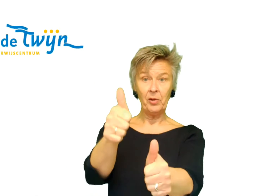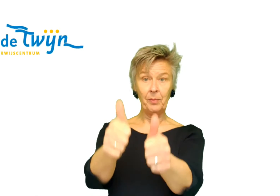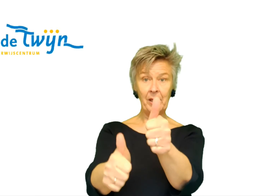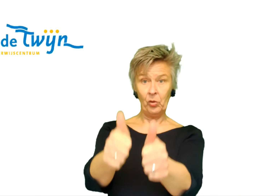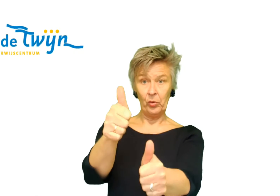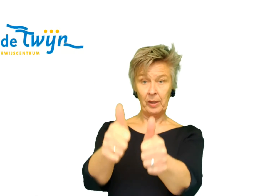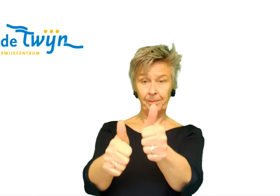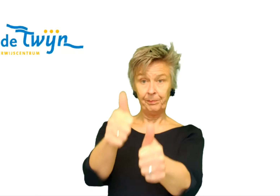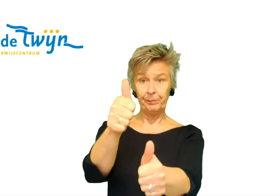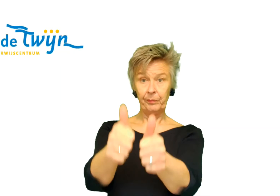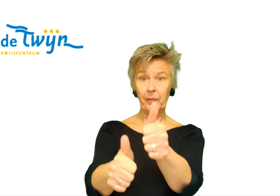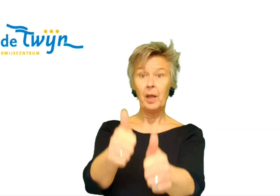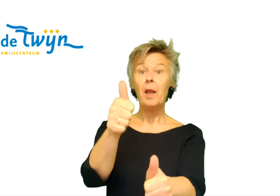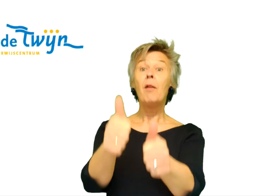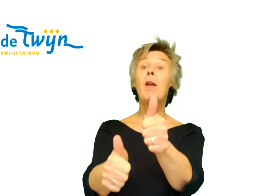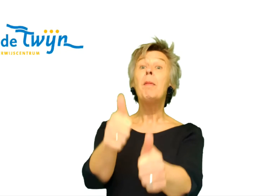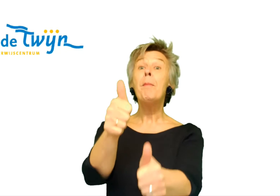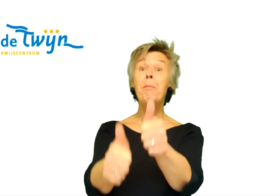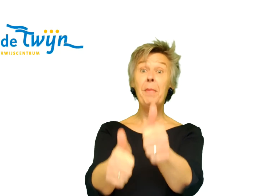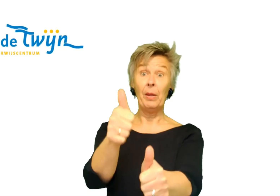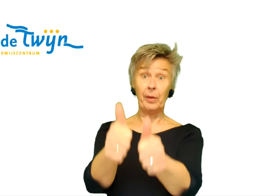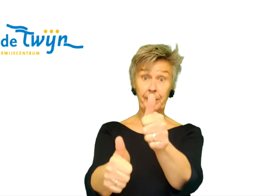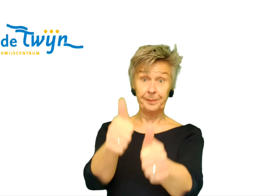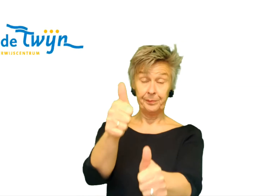bij de koeien. We hebben melk.